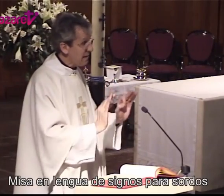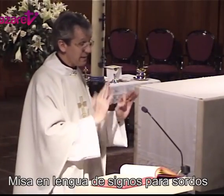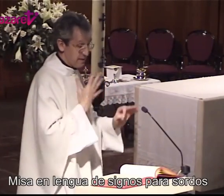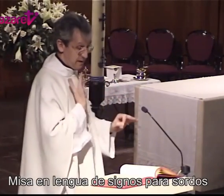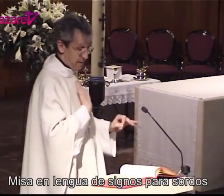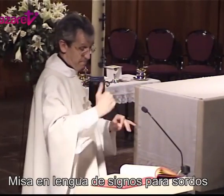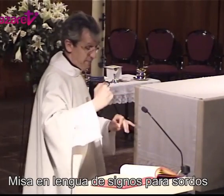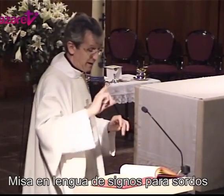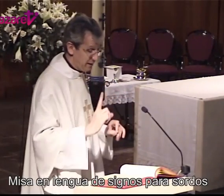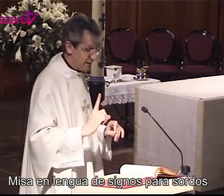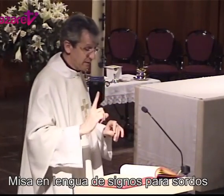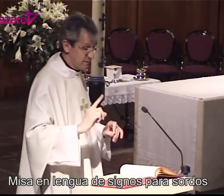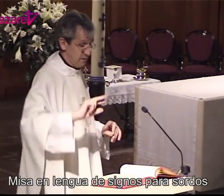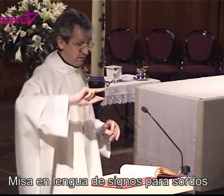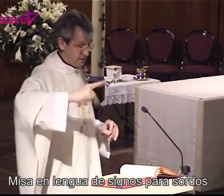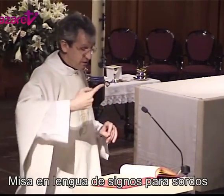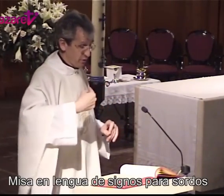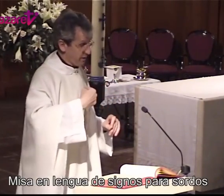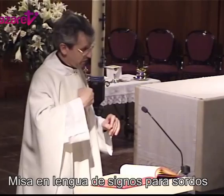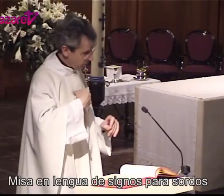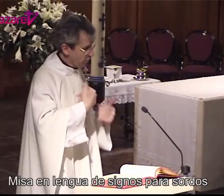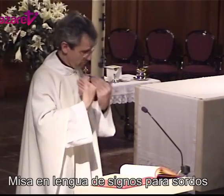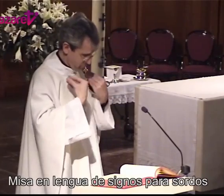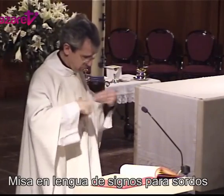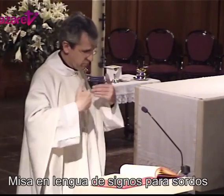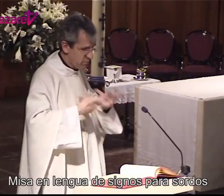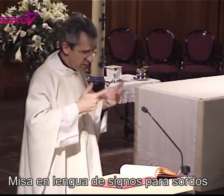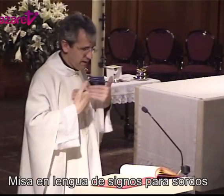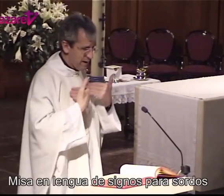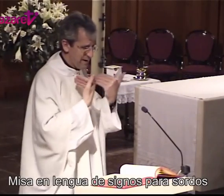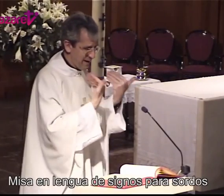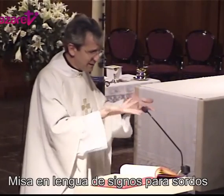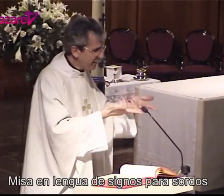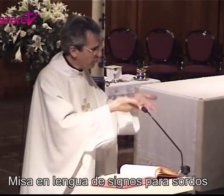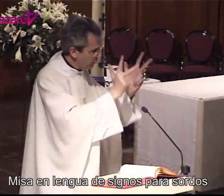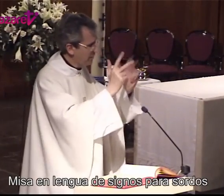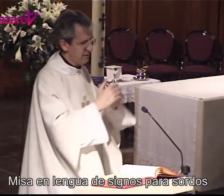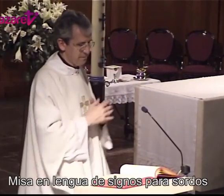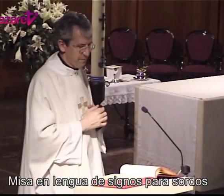Nadie me la quita, sino que yo la entrego libremente.